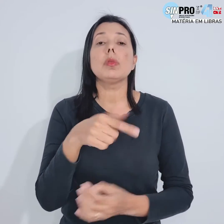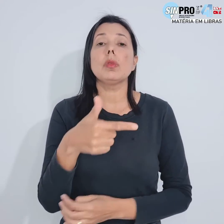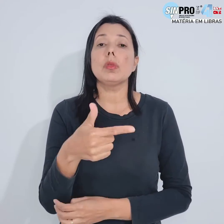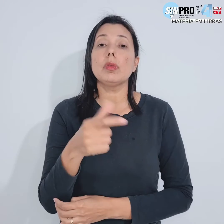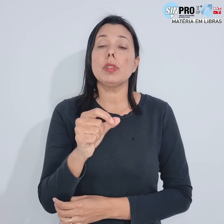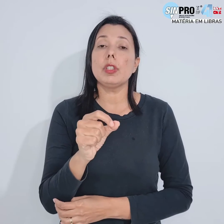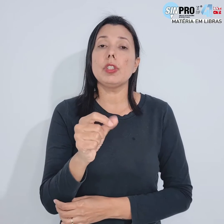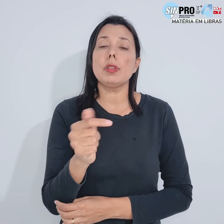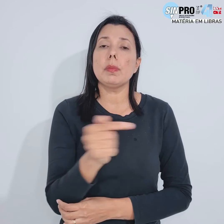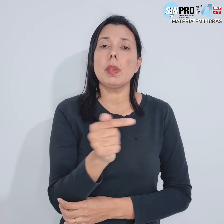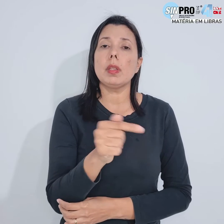menos